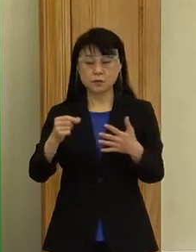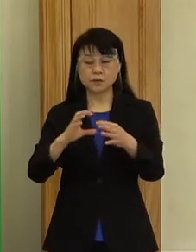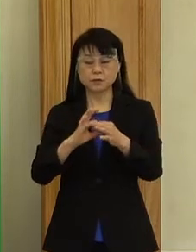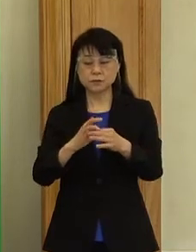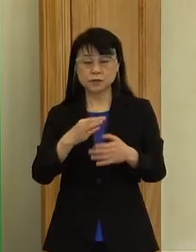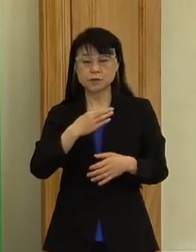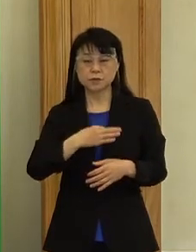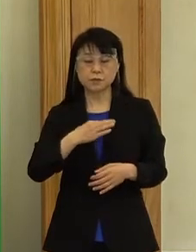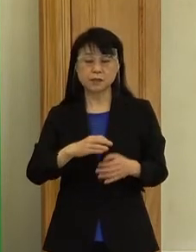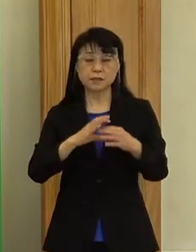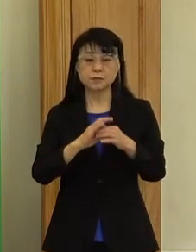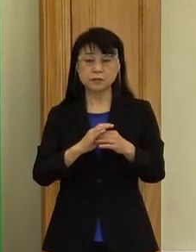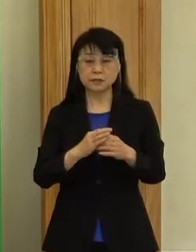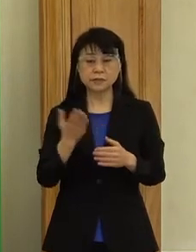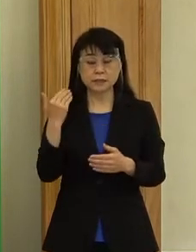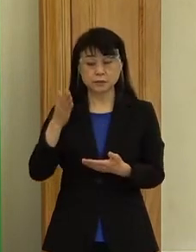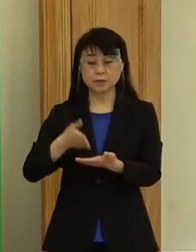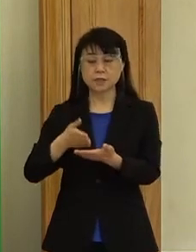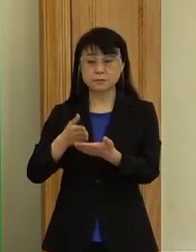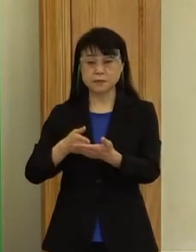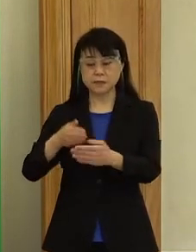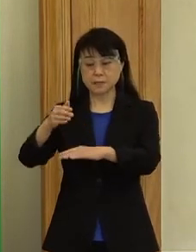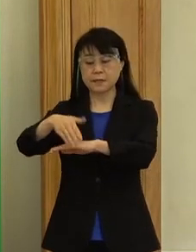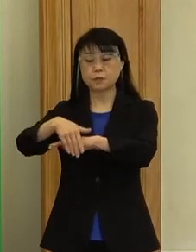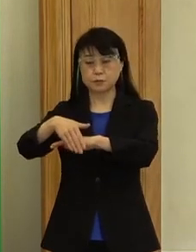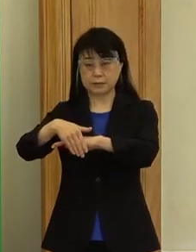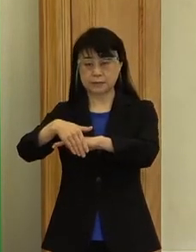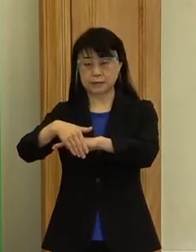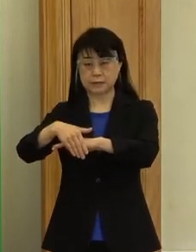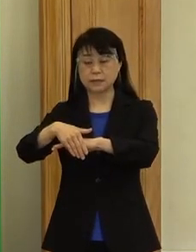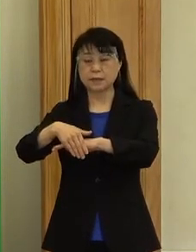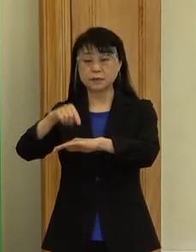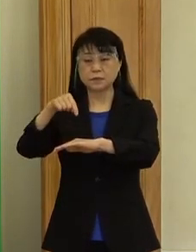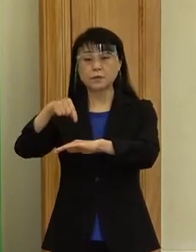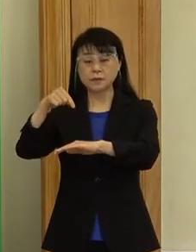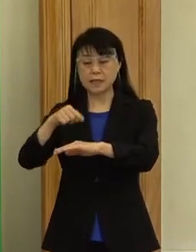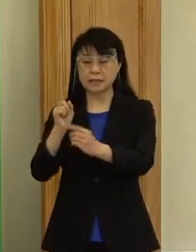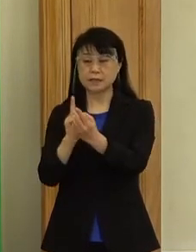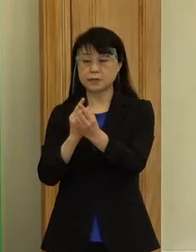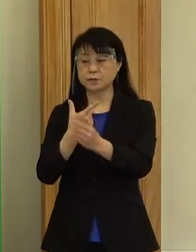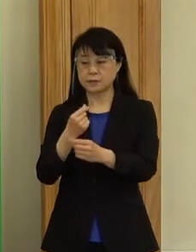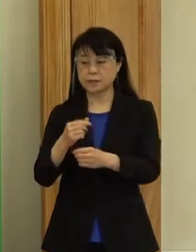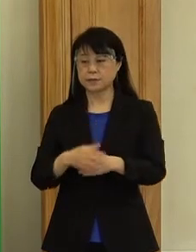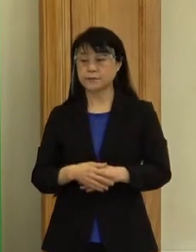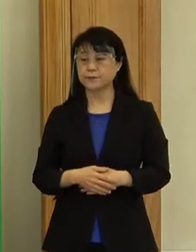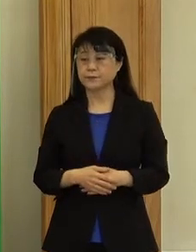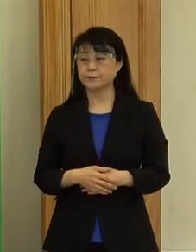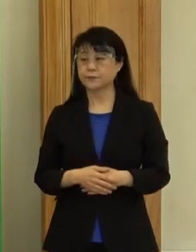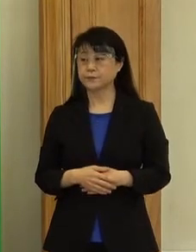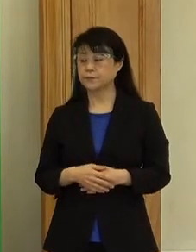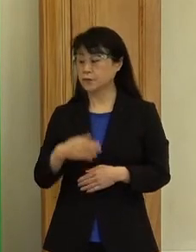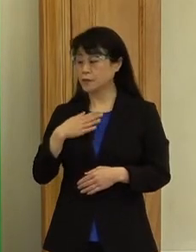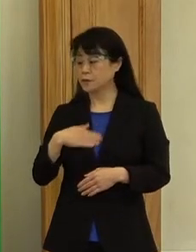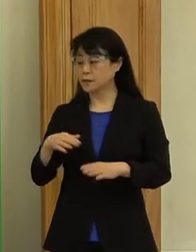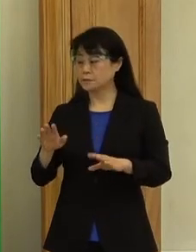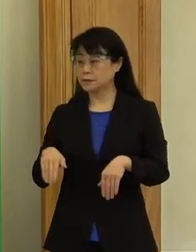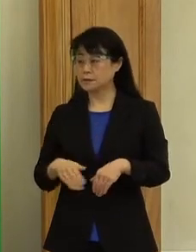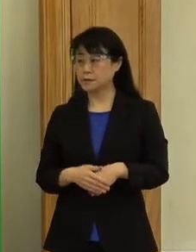申し上げた窓口を開いて、対応してまいりたいと思います。 わかりました。